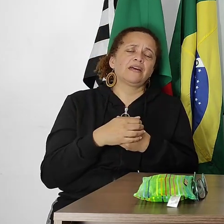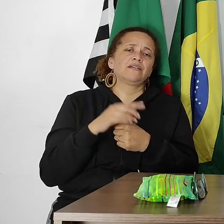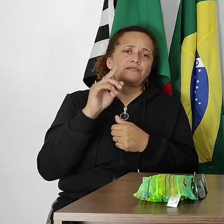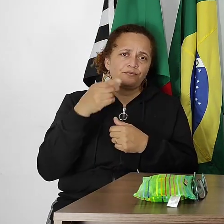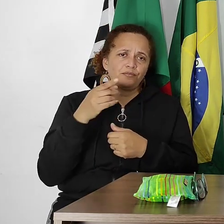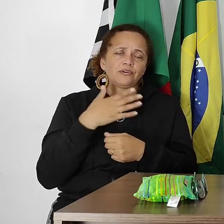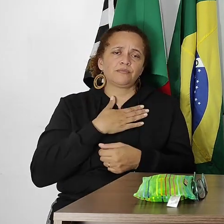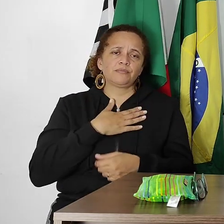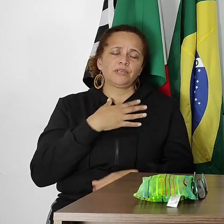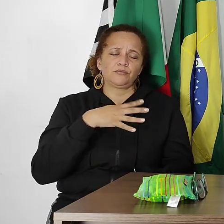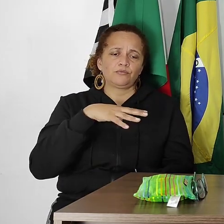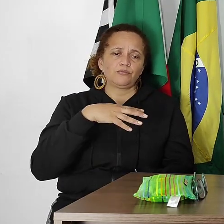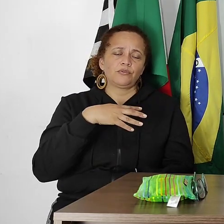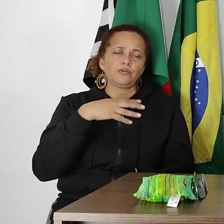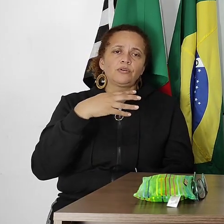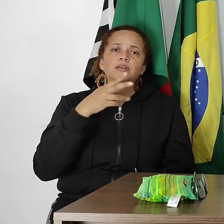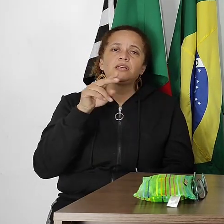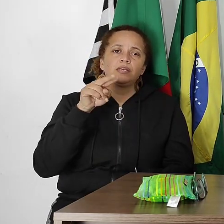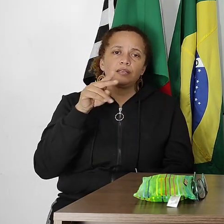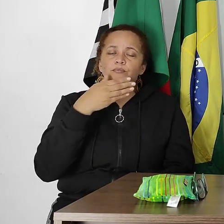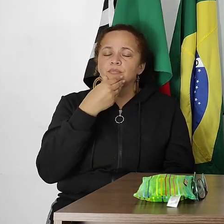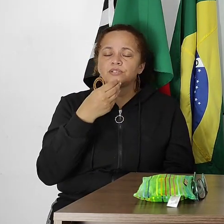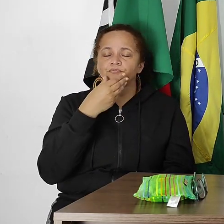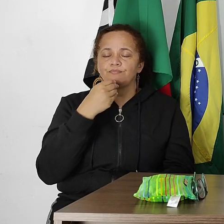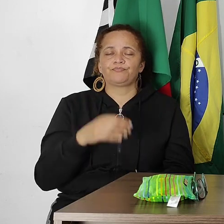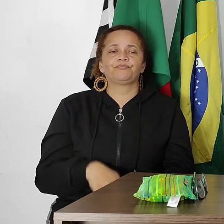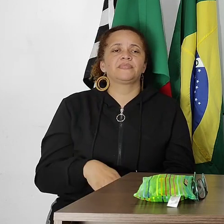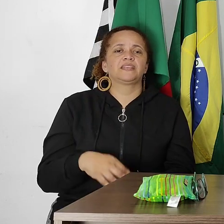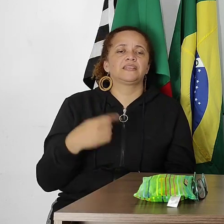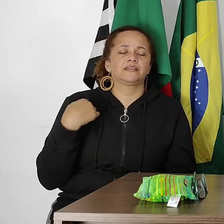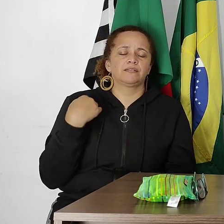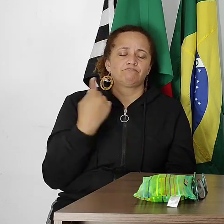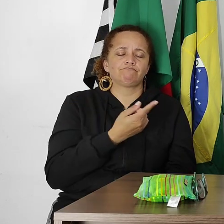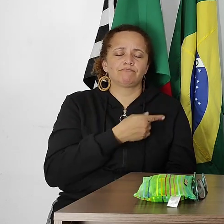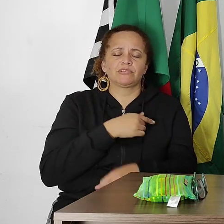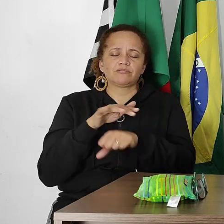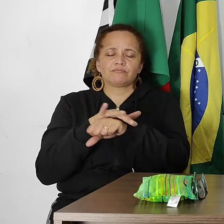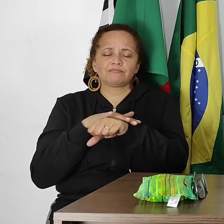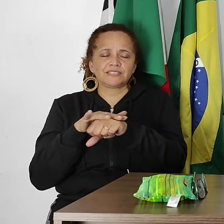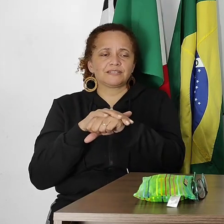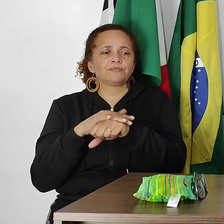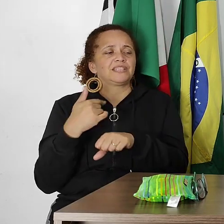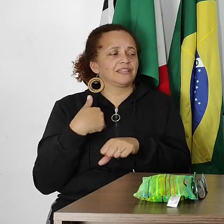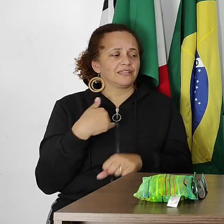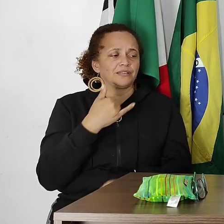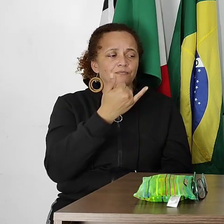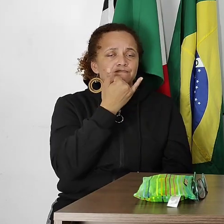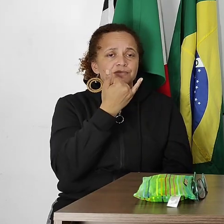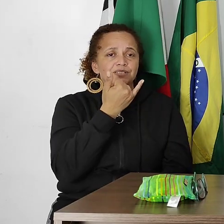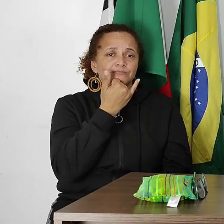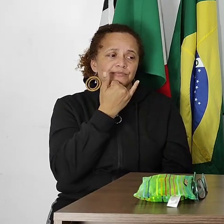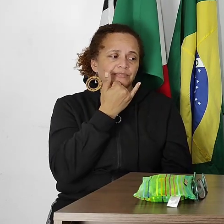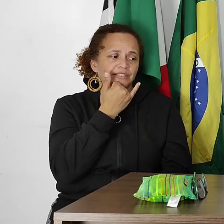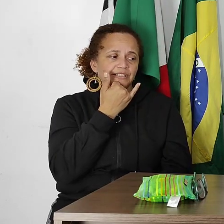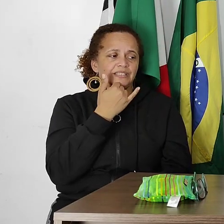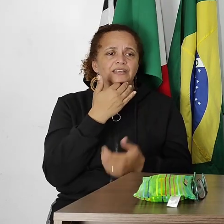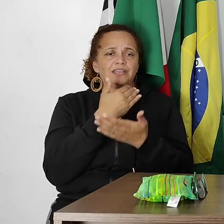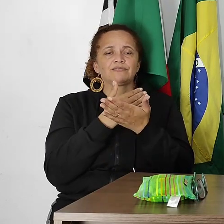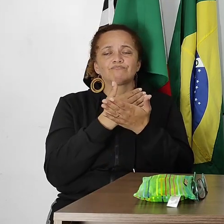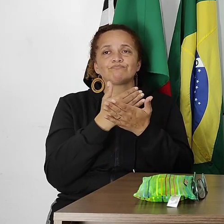gente conversou, se perdoou, né? As coisas começaram a mudar na minha vida. Quando